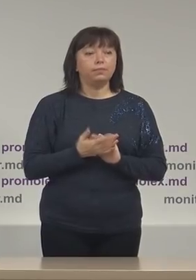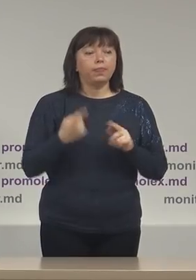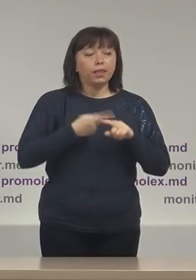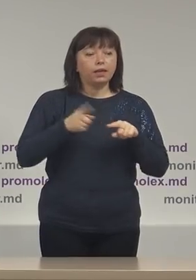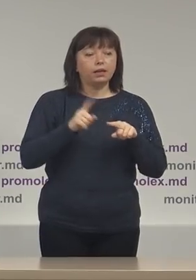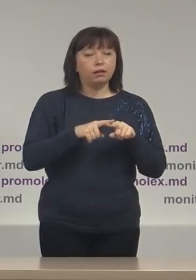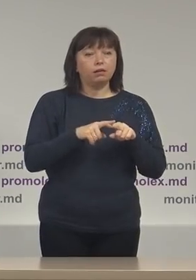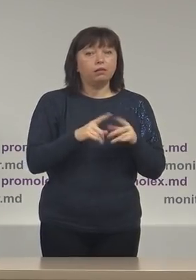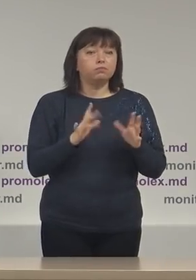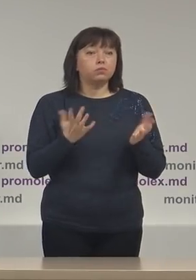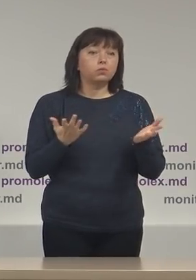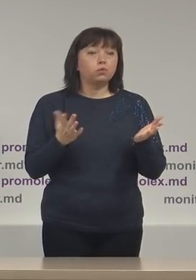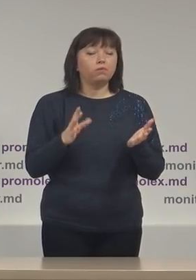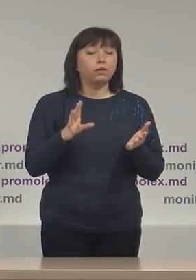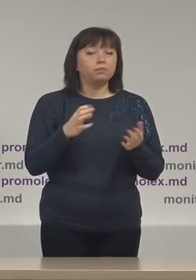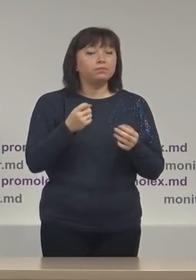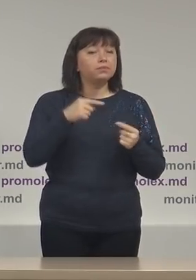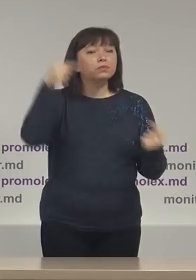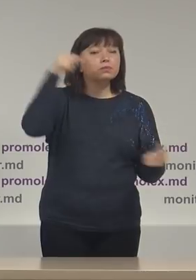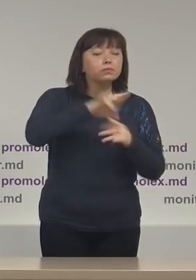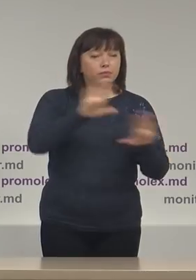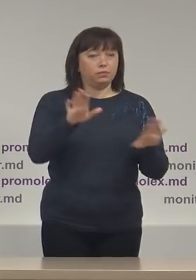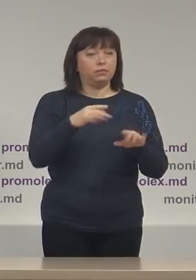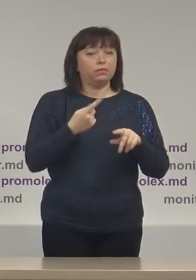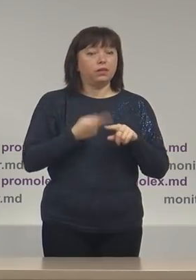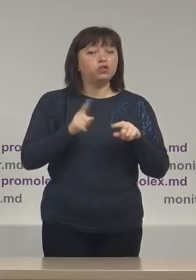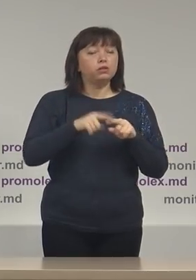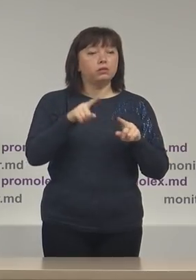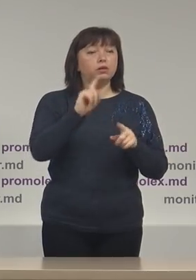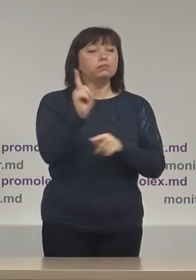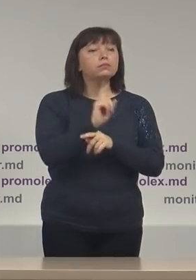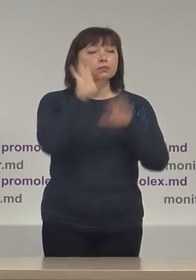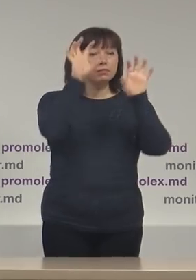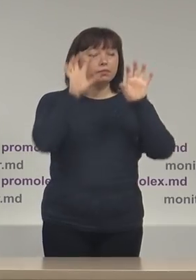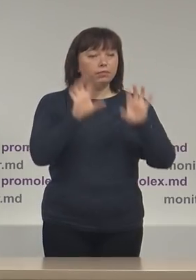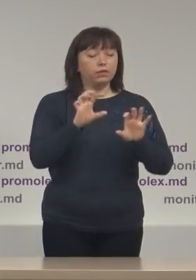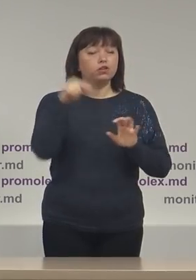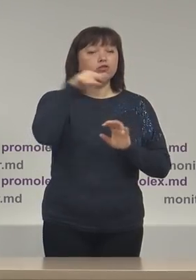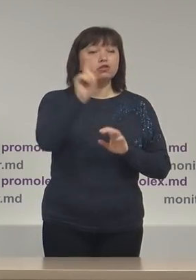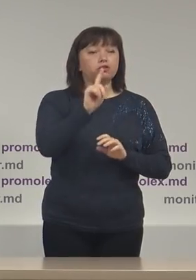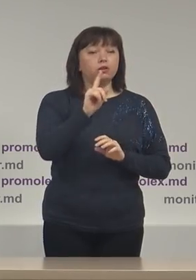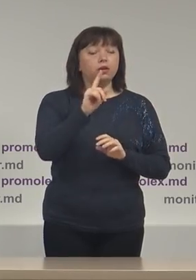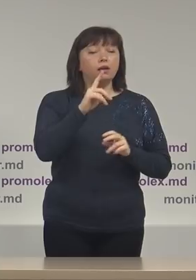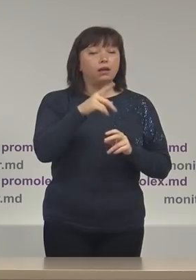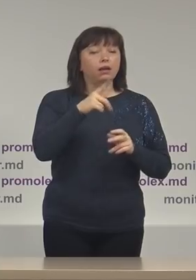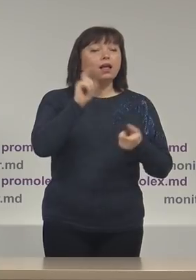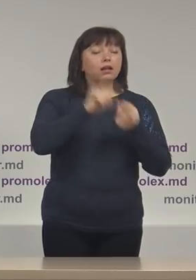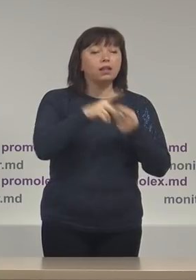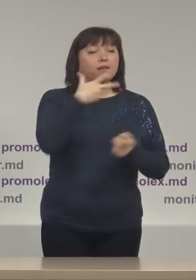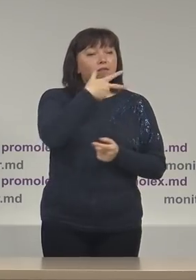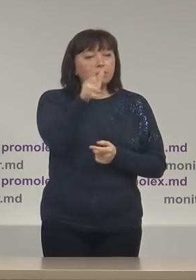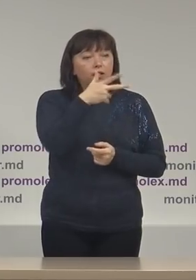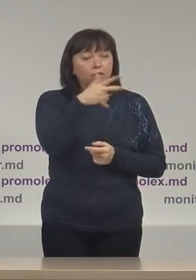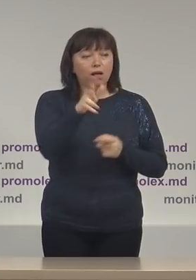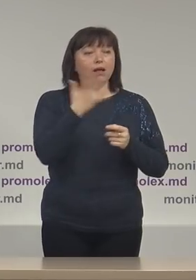care cumva sunt în contradicție cu acele prevederi în ceea ce privește filmarea procedurilor